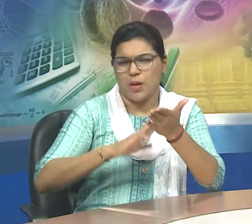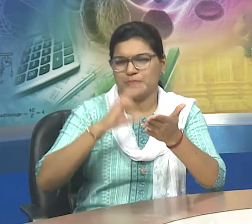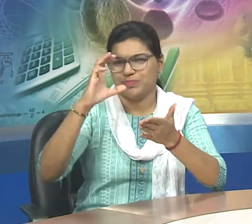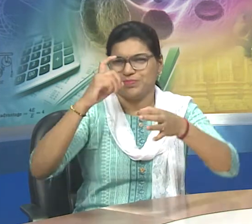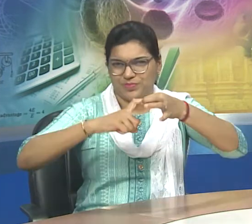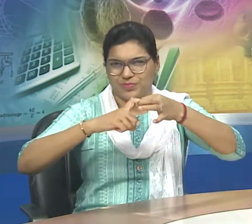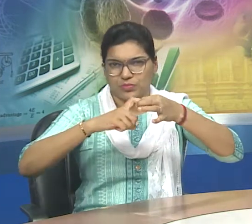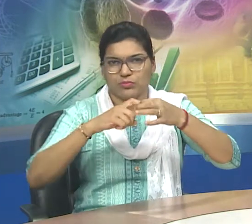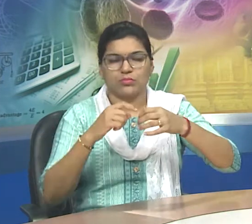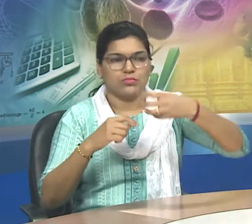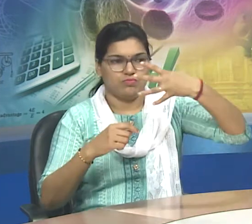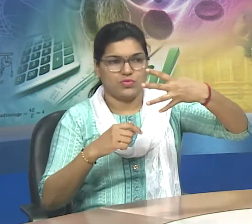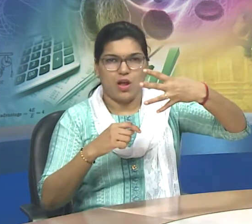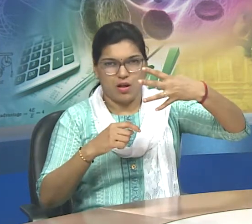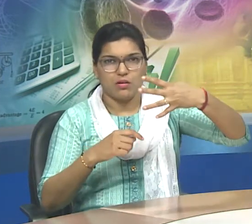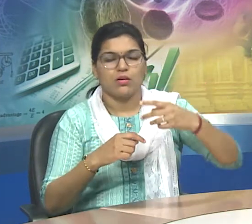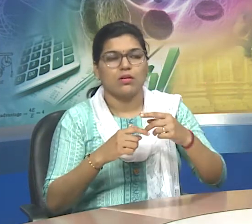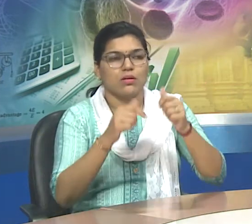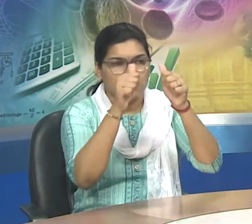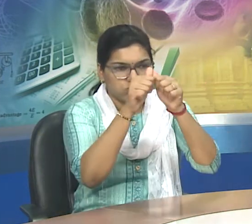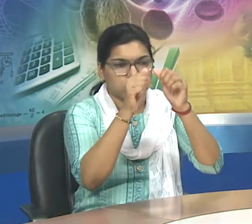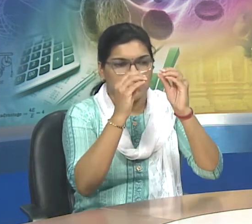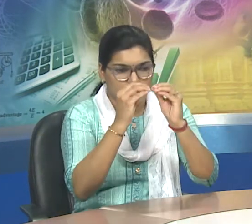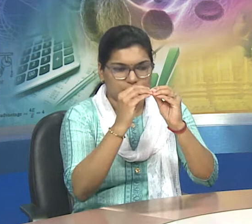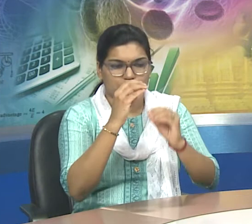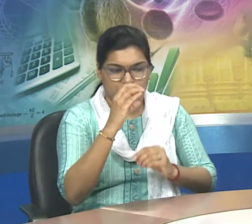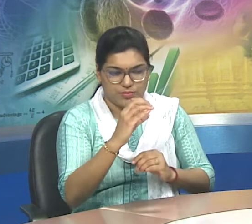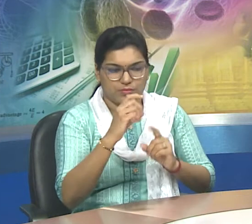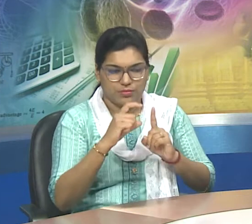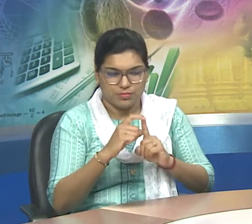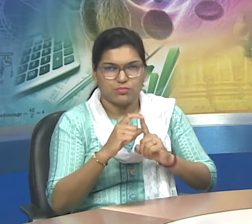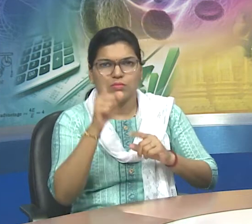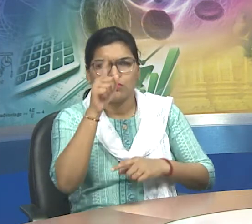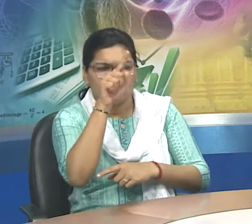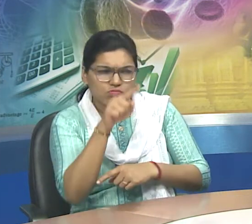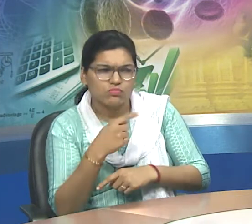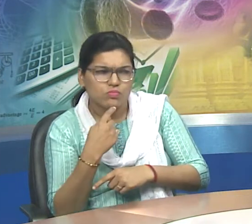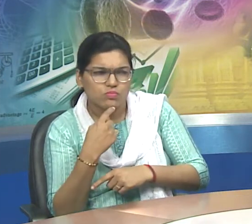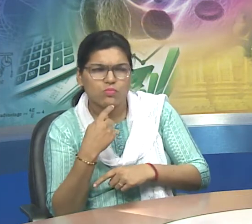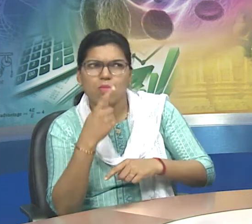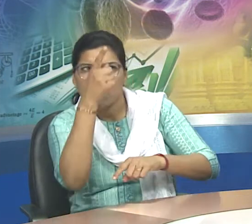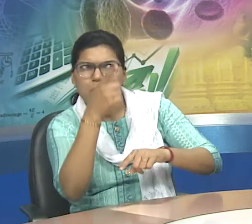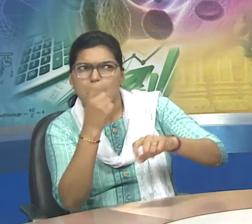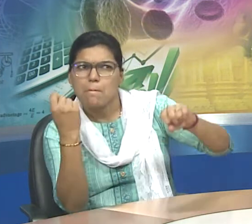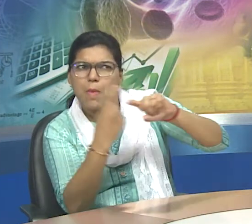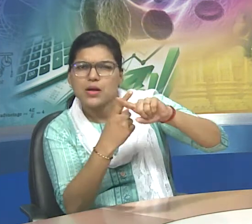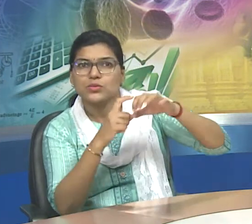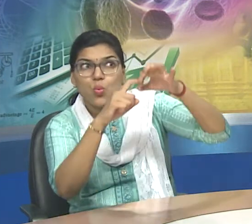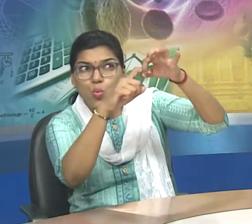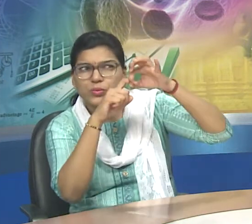आप सभी जानते हैं MCQ जो क्वेश्चंस होते हैं उसमें 4 ऑप्शंस आपके सामने होते हैं A, B, C, D।